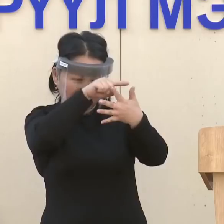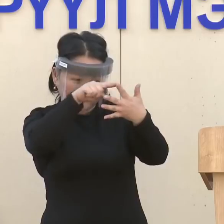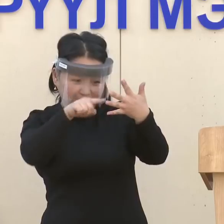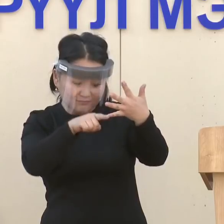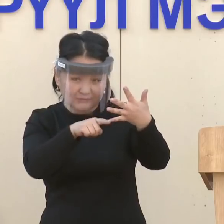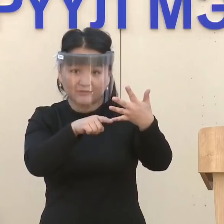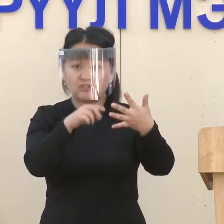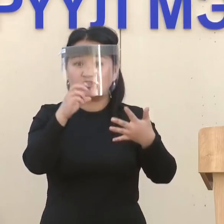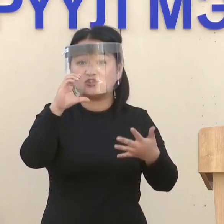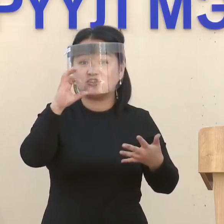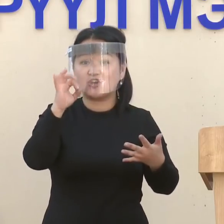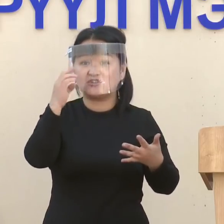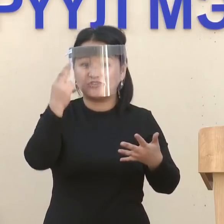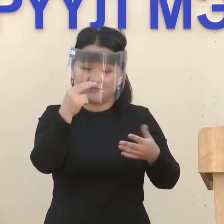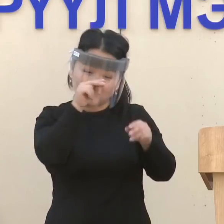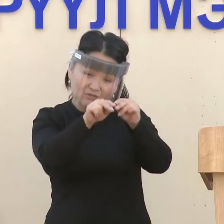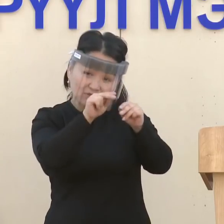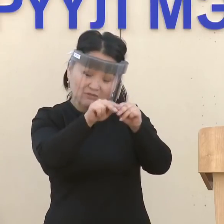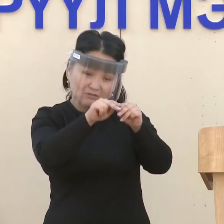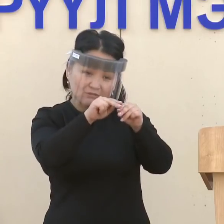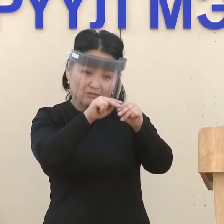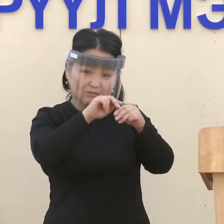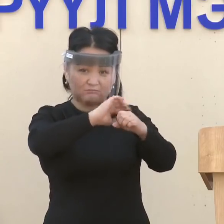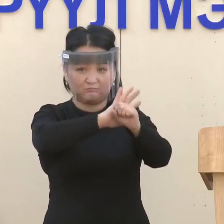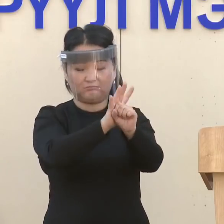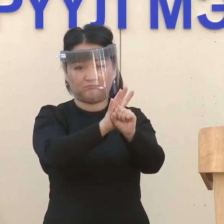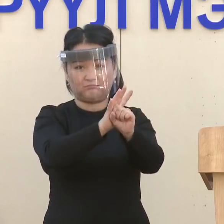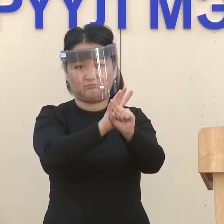үзэхэд коронавирус илрээгүй. Гэвч тэр